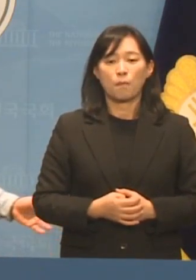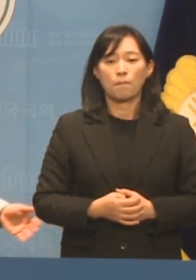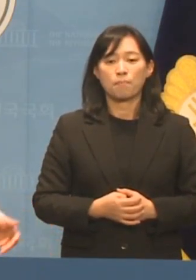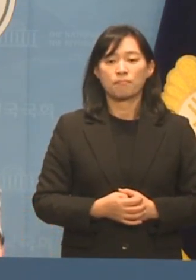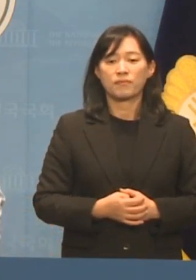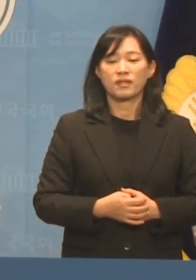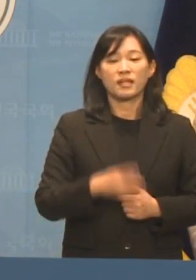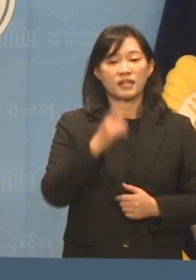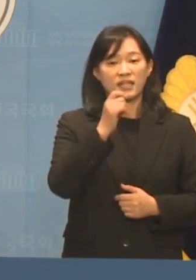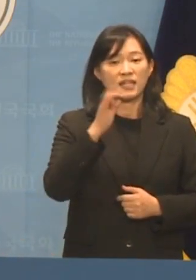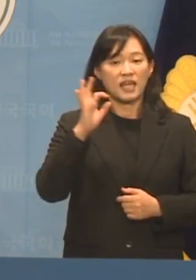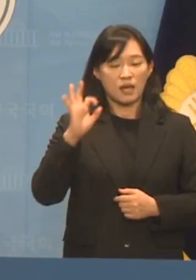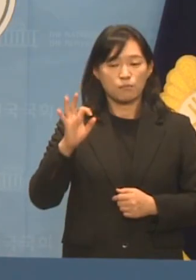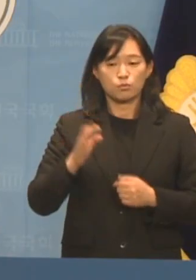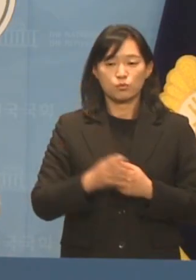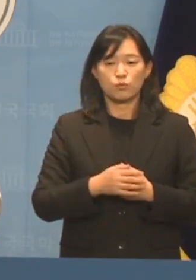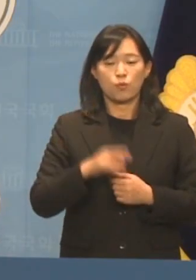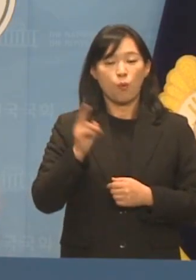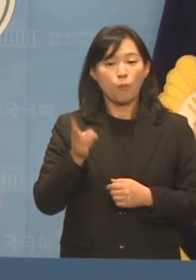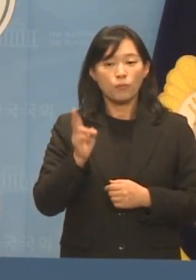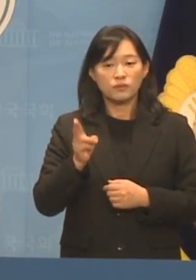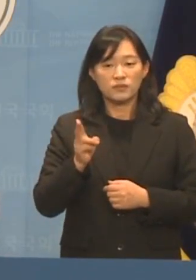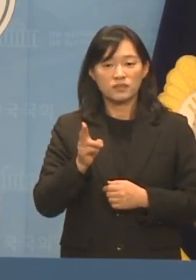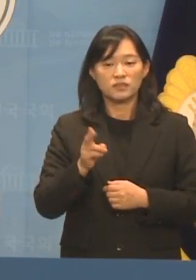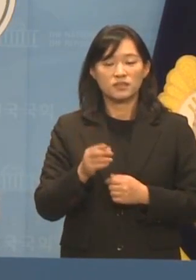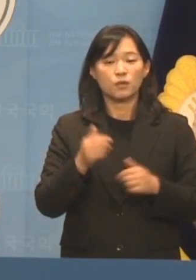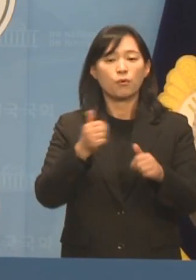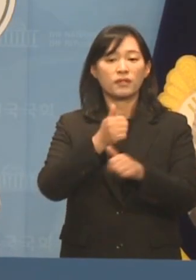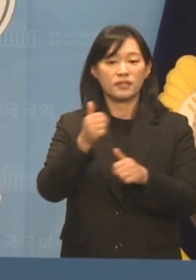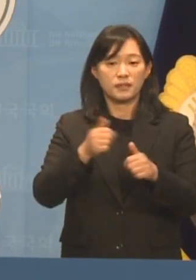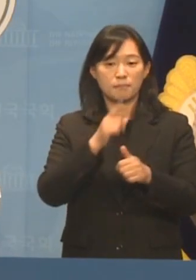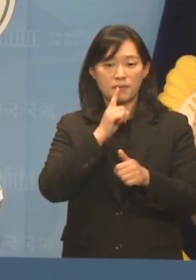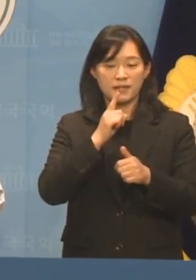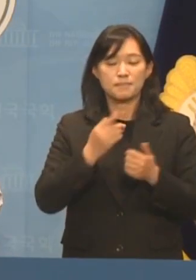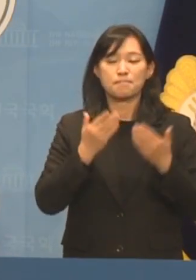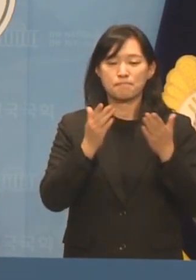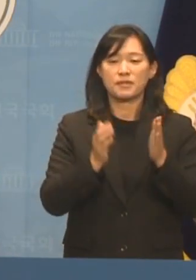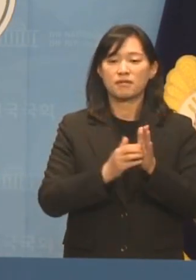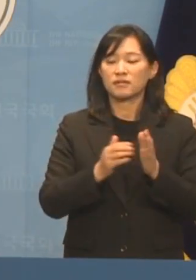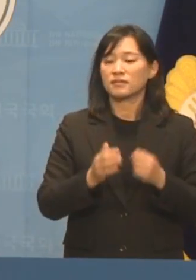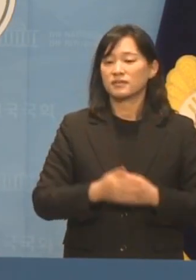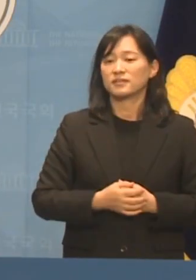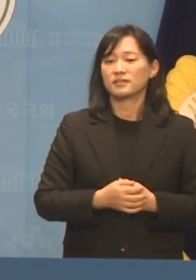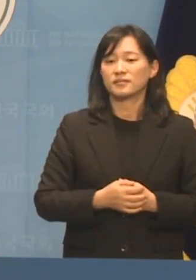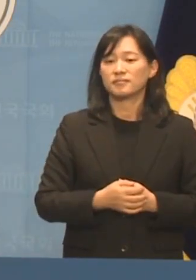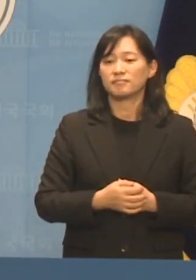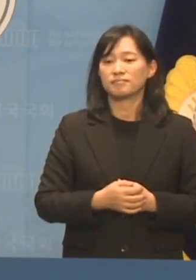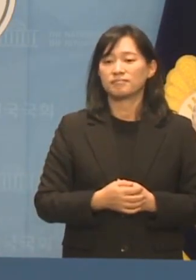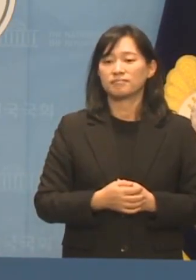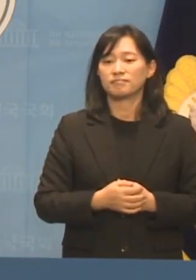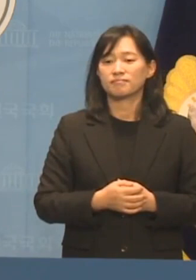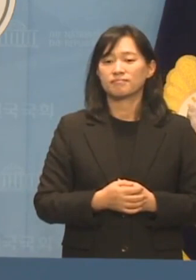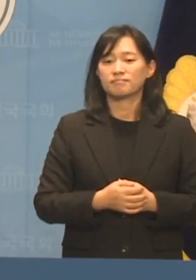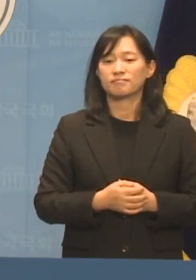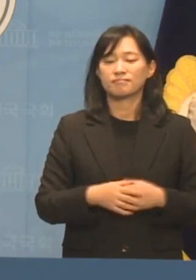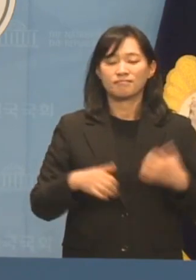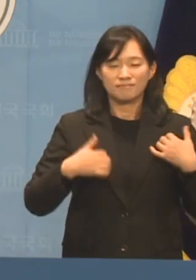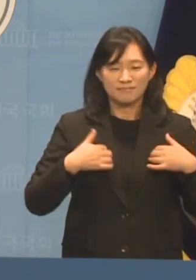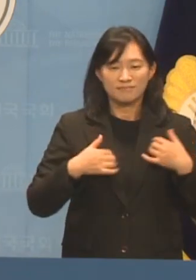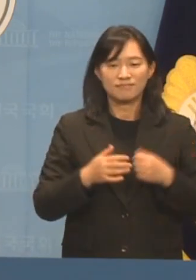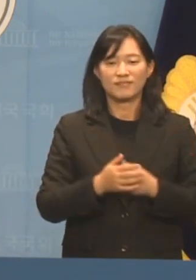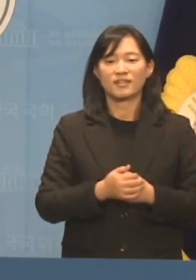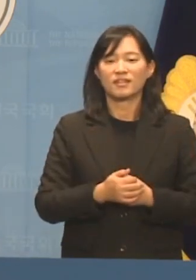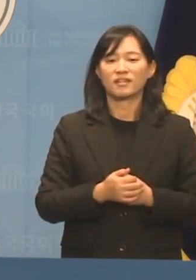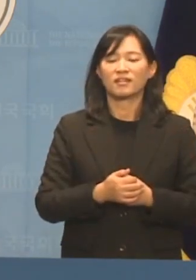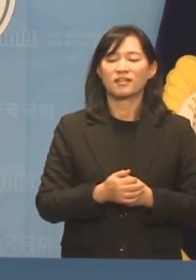더불어민주당 홈플러스 TF 의원님들 말씀 이어서 해주시면 될 것 같습니다. 네, 반갑습니다.